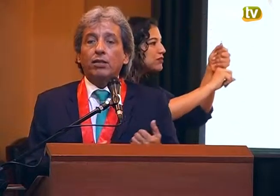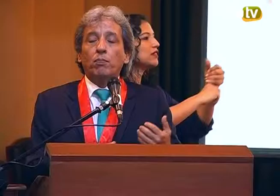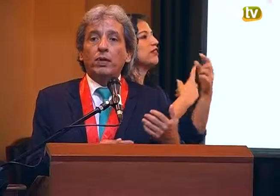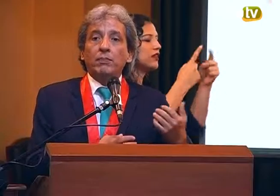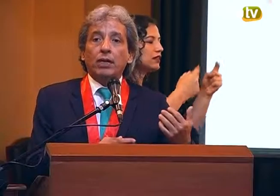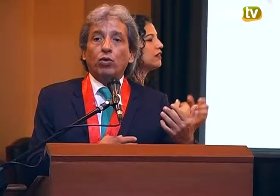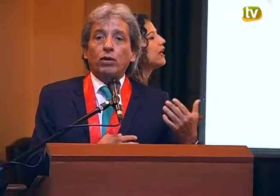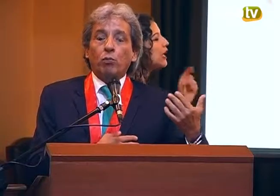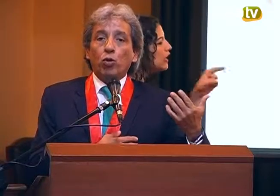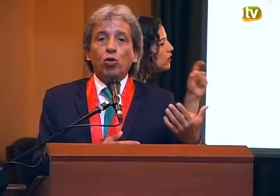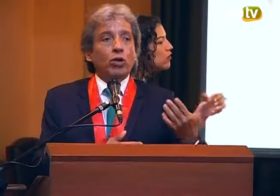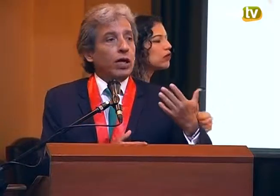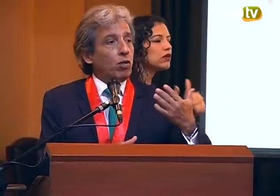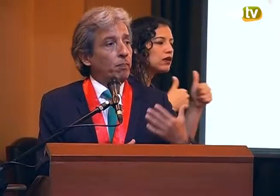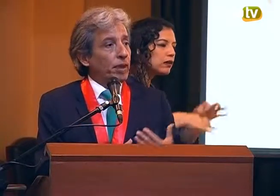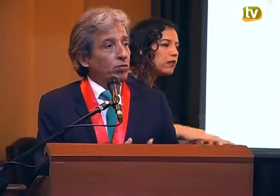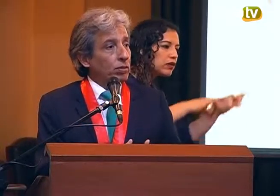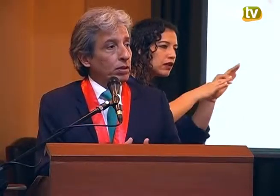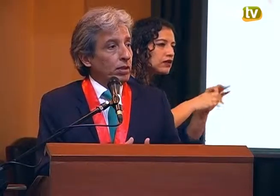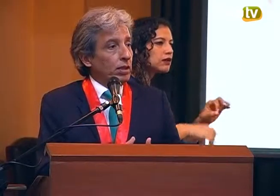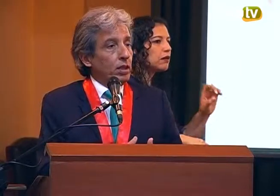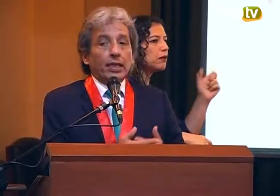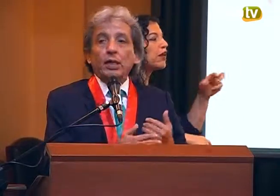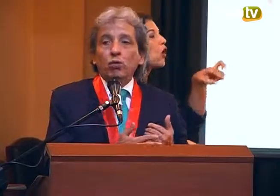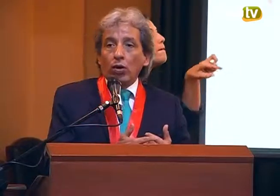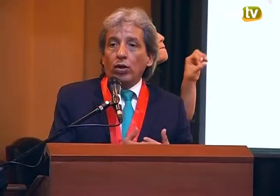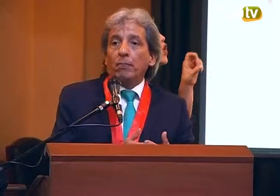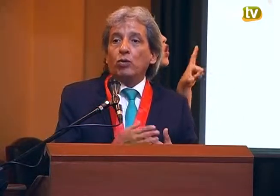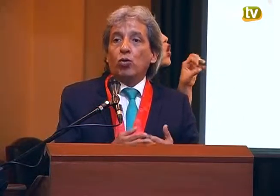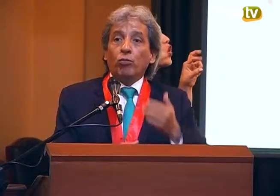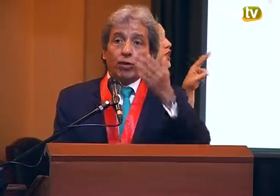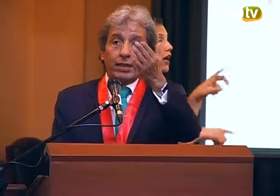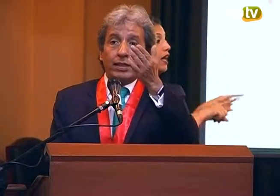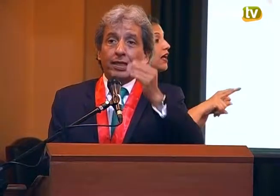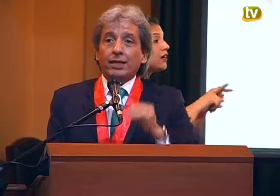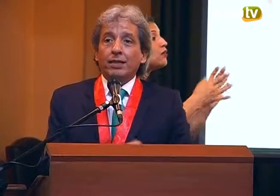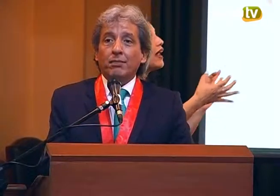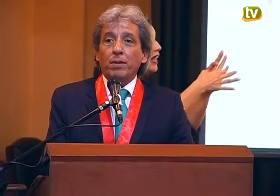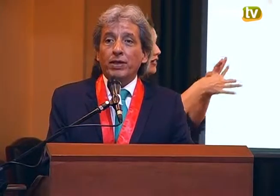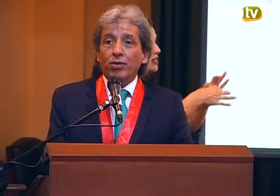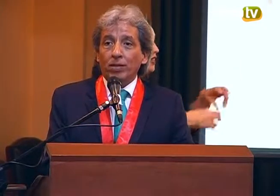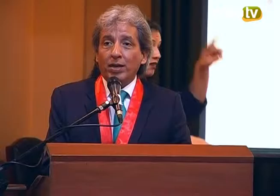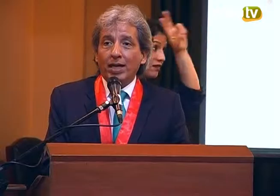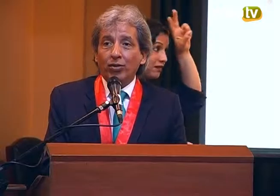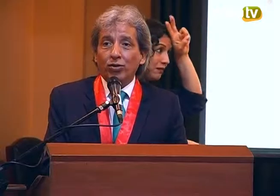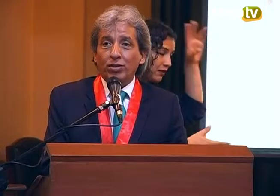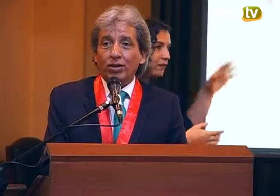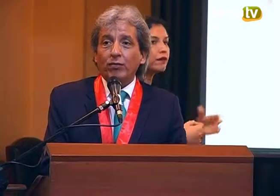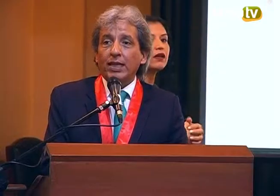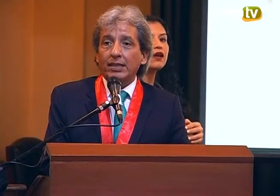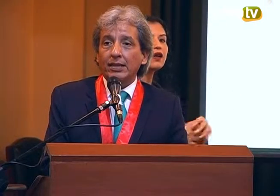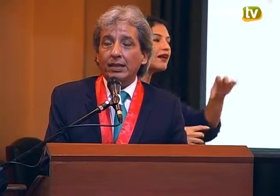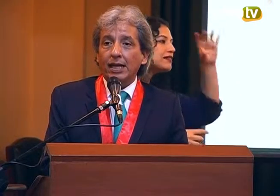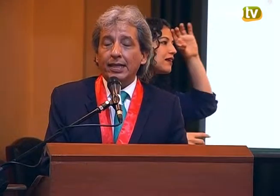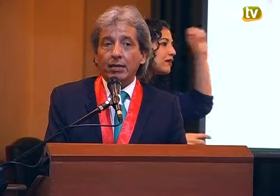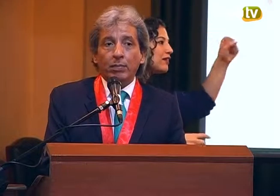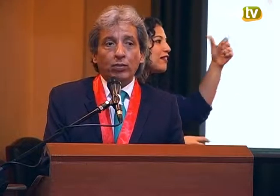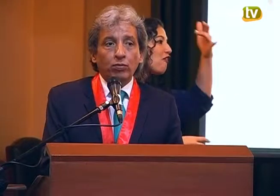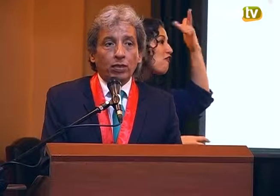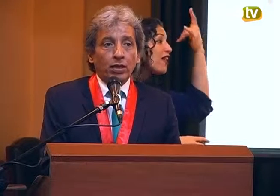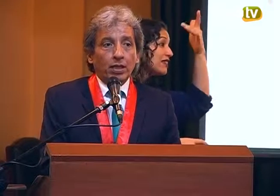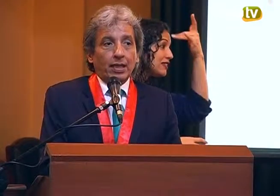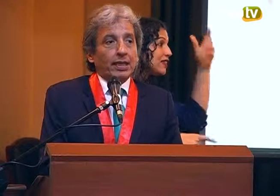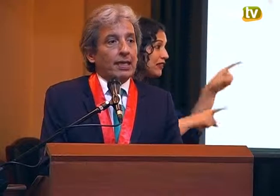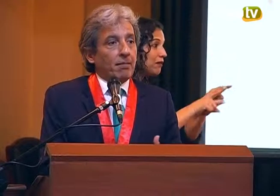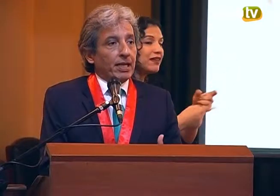la relación primero de Polonia con Perú y luego de Perú con Francia. Y aquí está mi amigo, el embajador de Francia en el